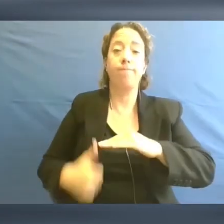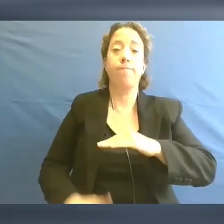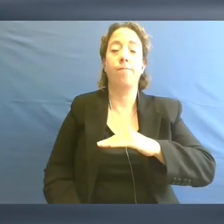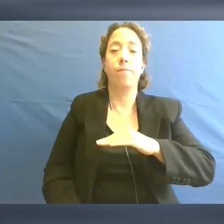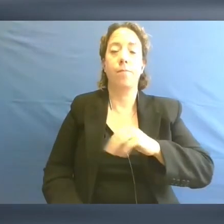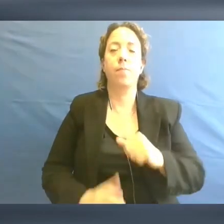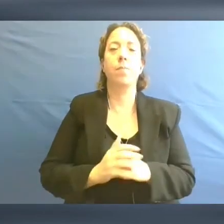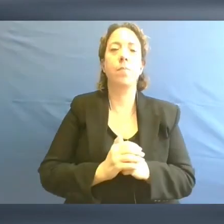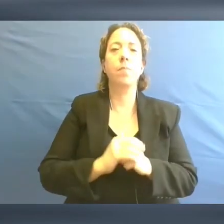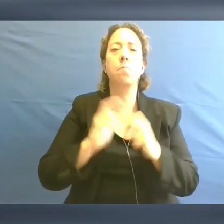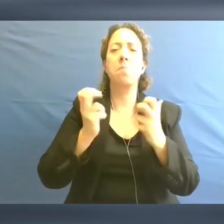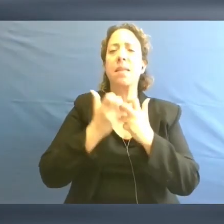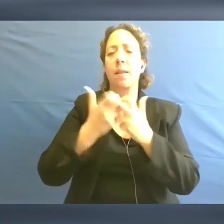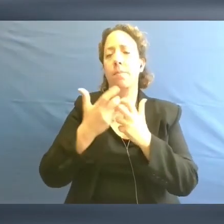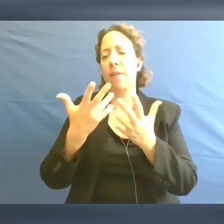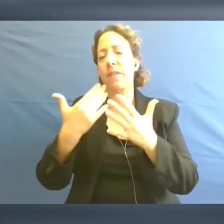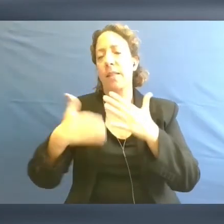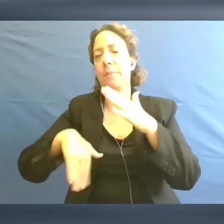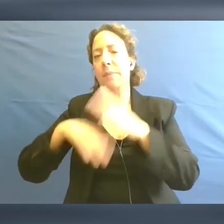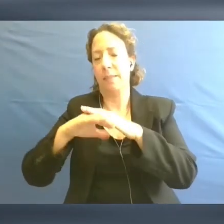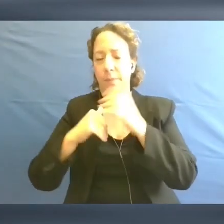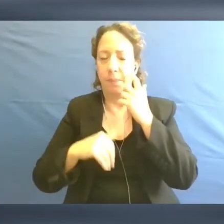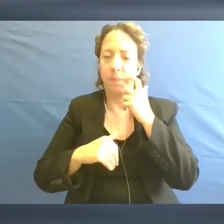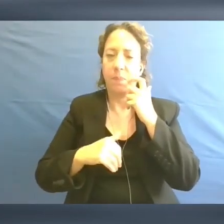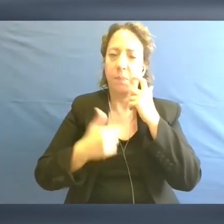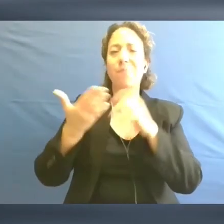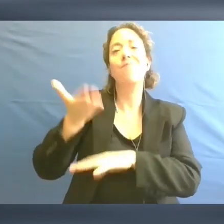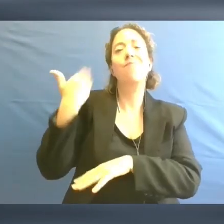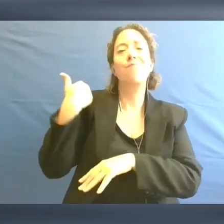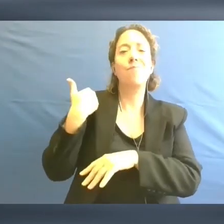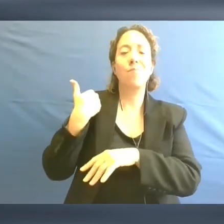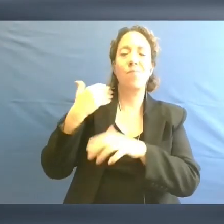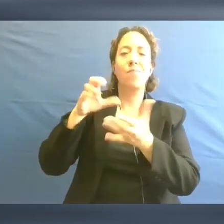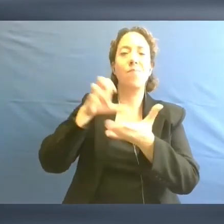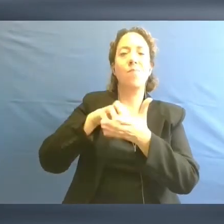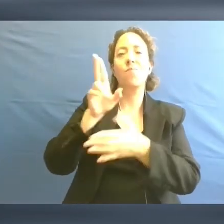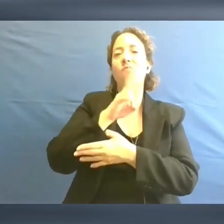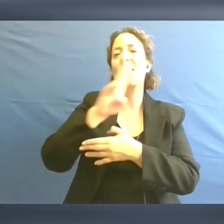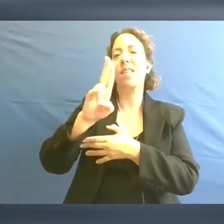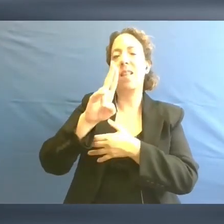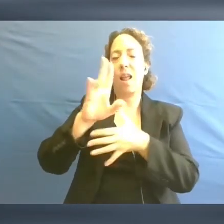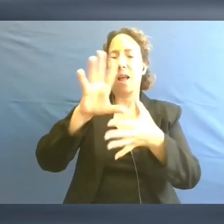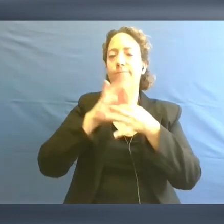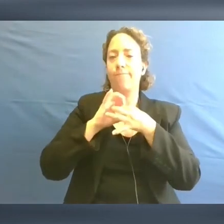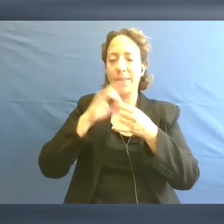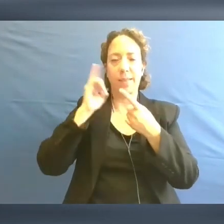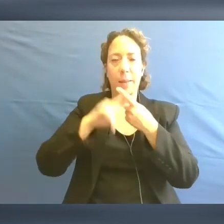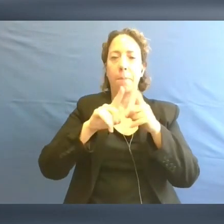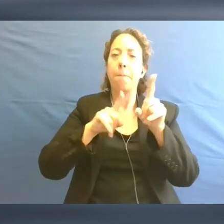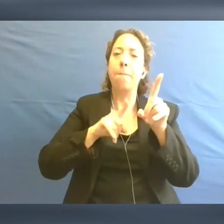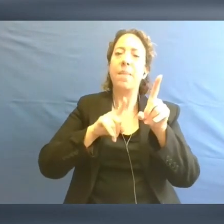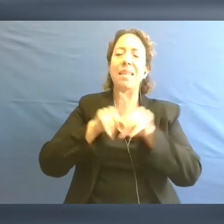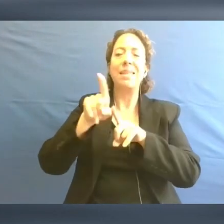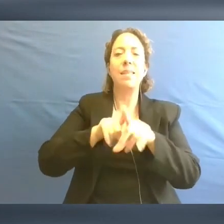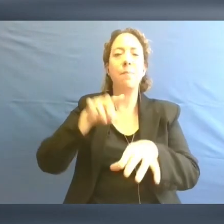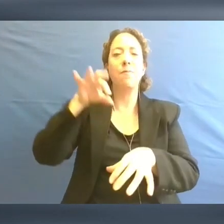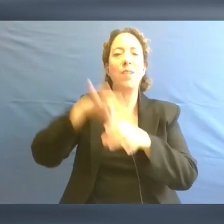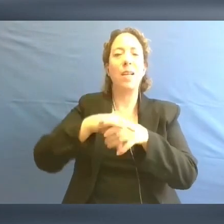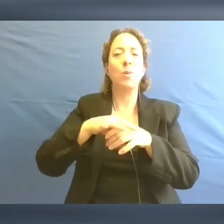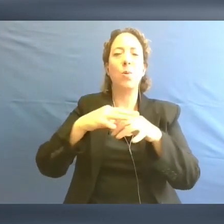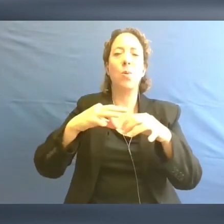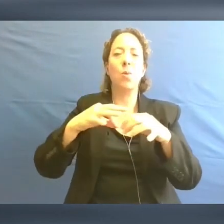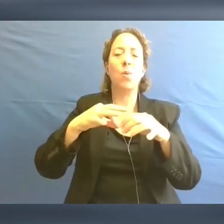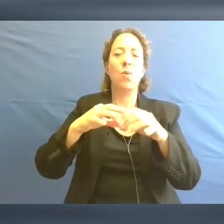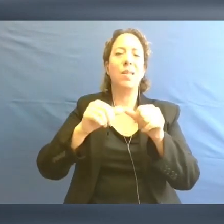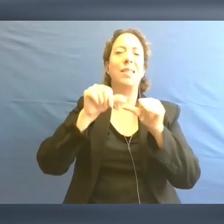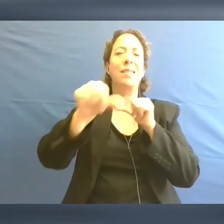Exemple d'une limite. Lorsque nous avons travaillé avec le canton de Neuchâtel sur les systèmes de votation électronique, nous